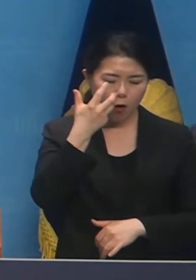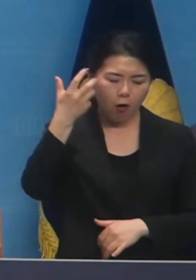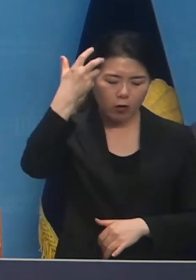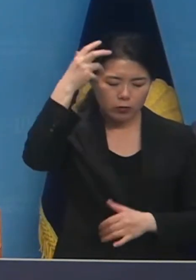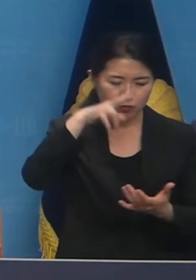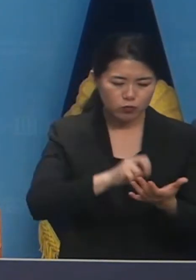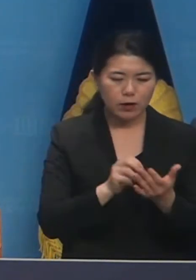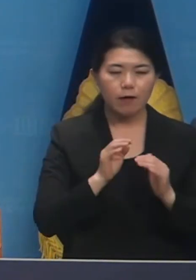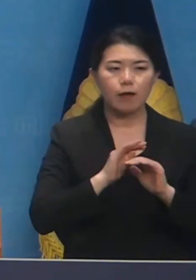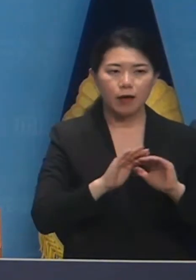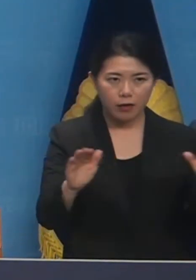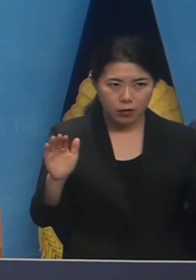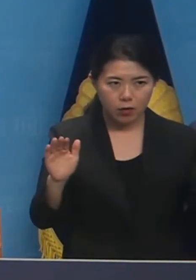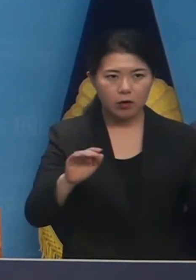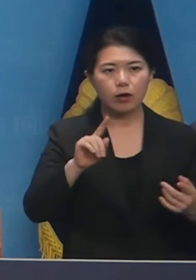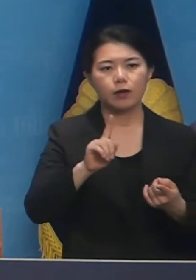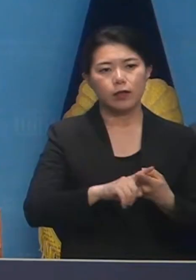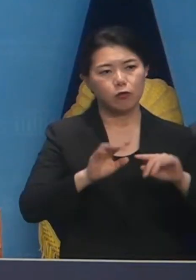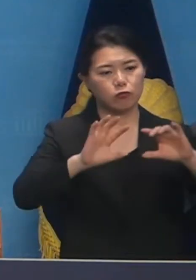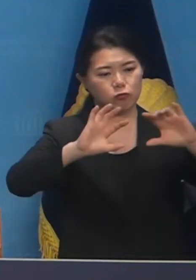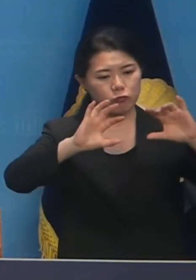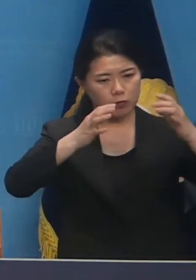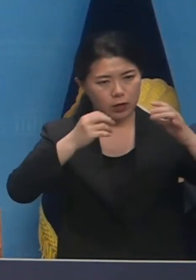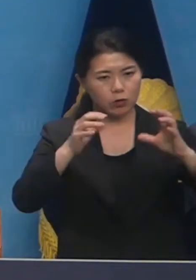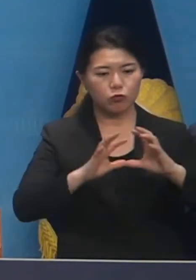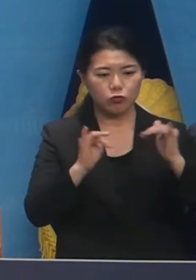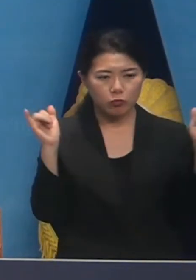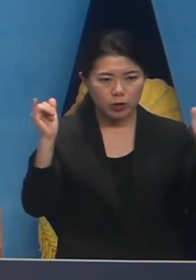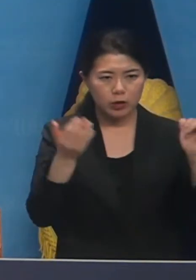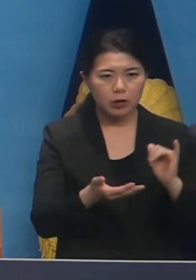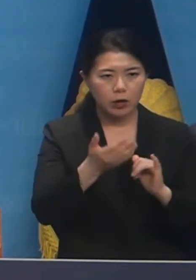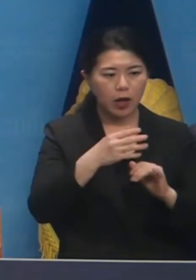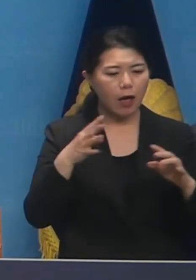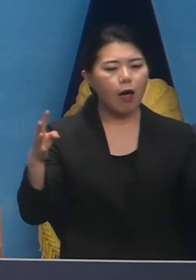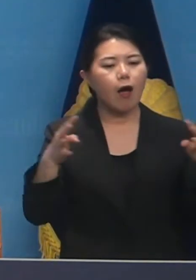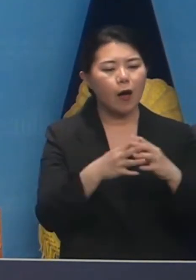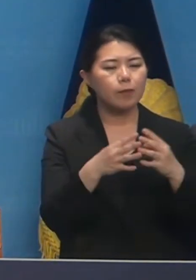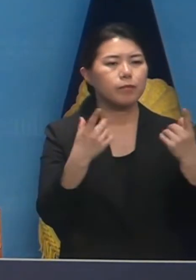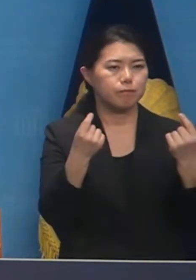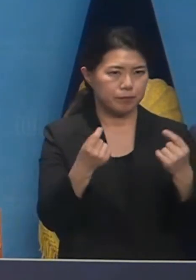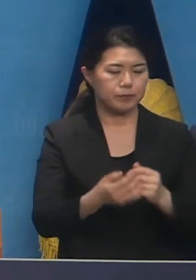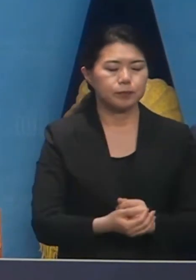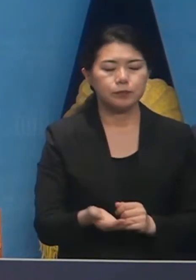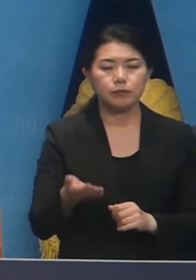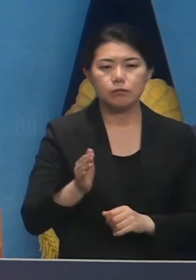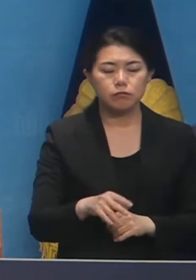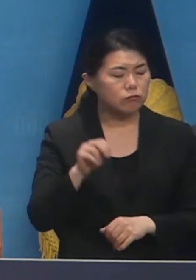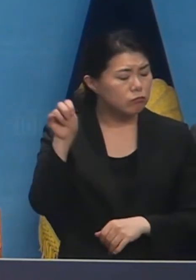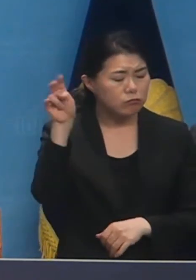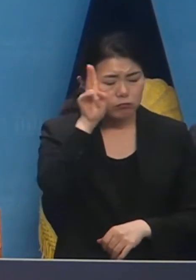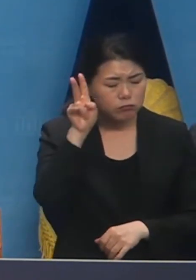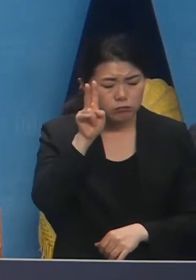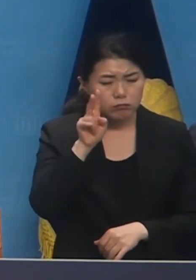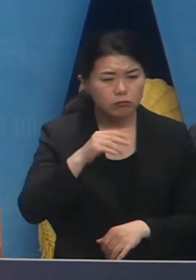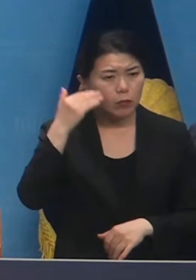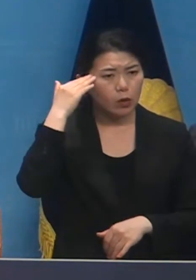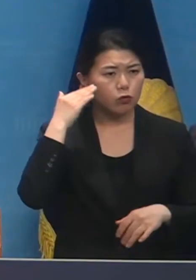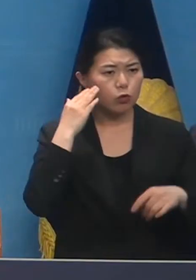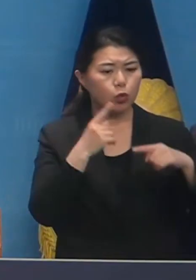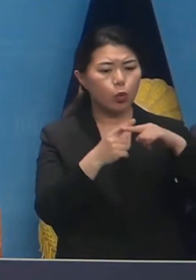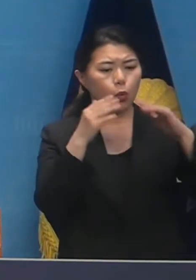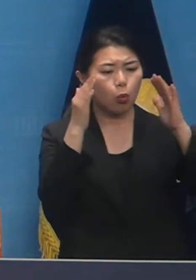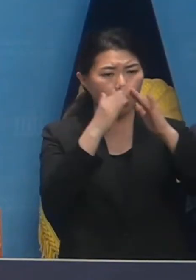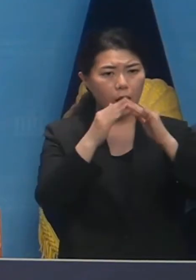문제들을 해결해 줄 것에 대한 국가와 국민의 합의인 것이다. 그런데 어느 순간부터